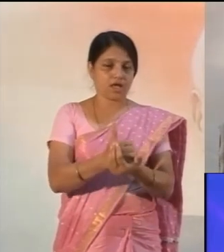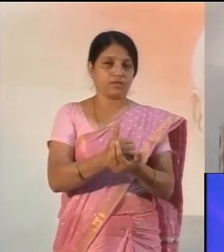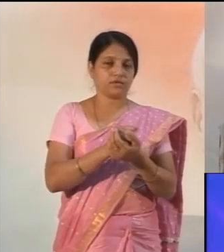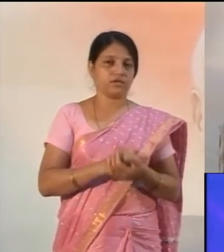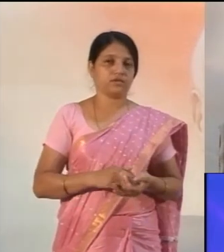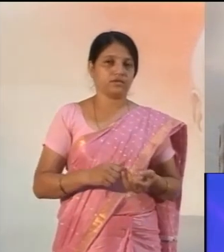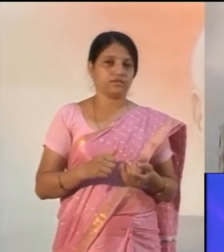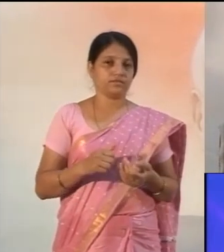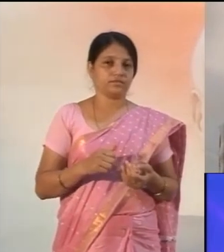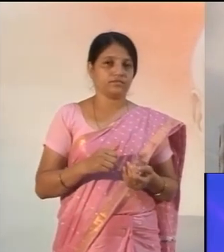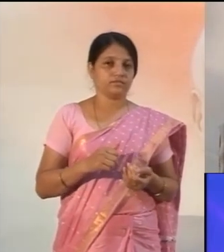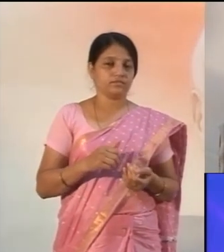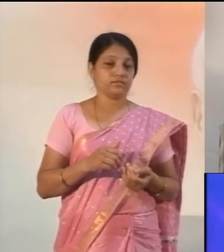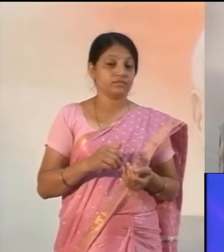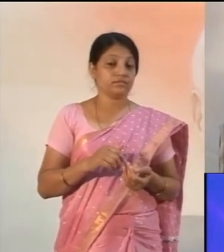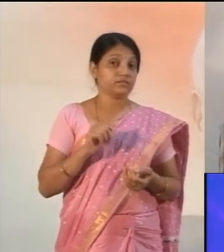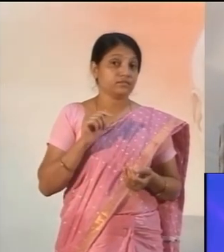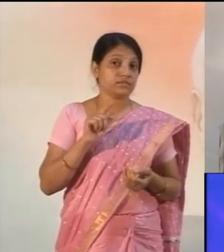जब आप उनको मदद करेंगे